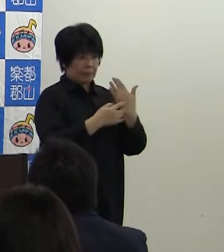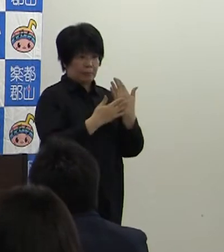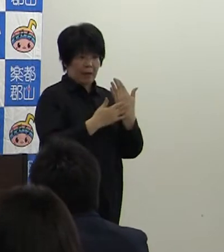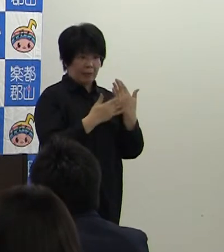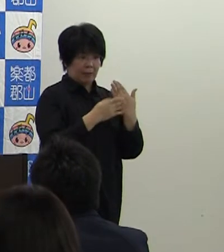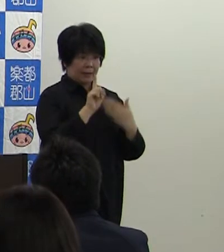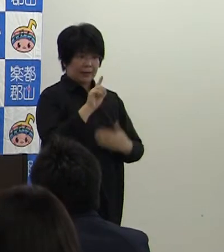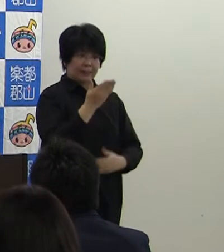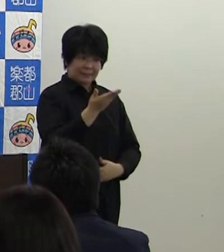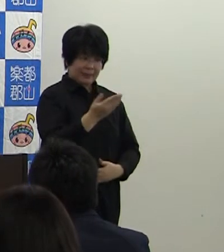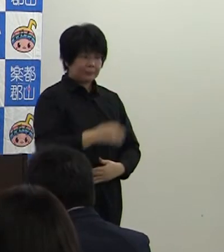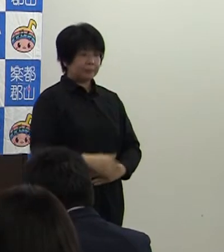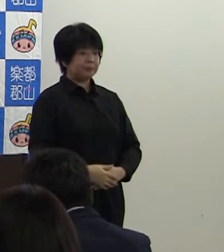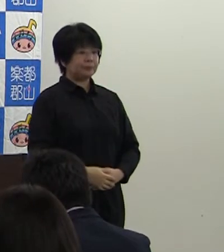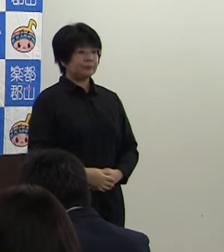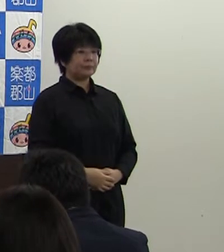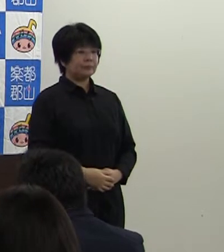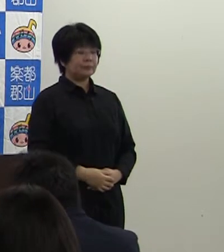実はこの前